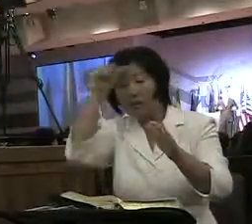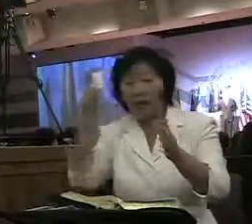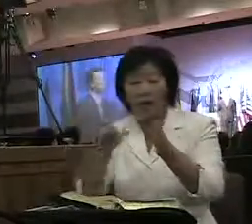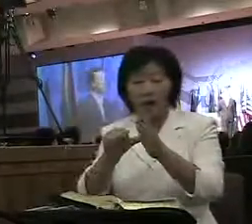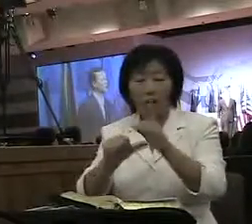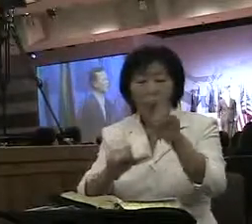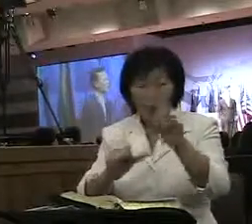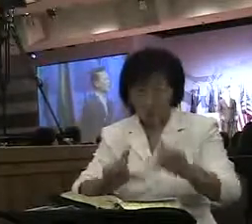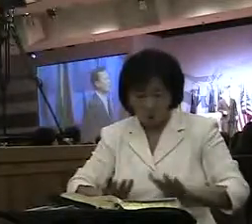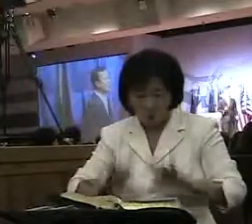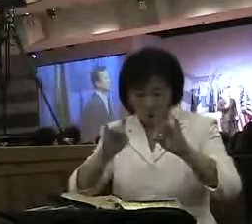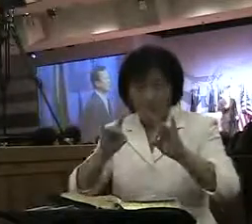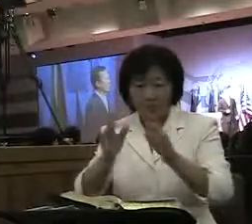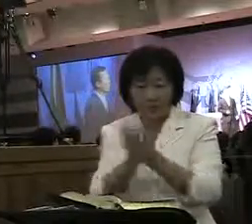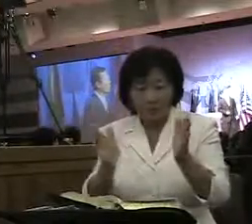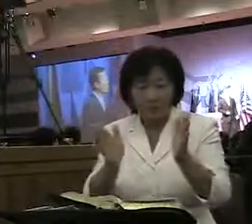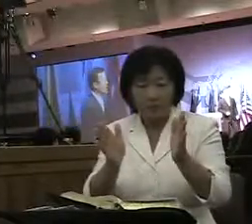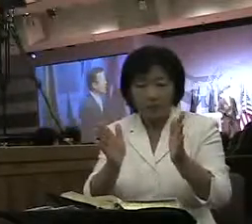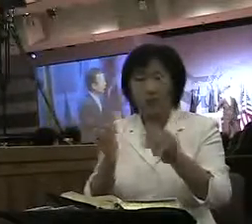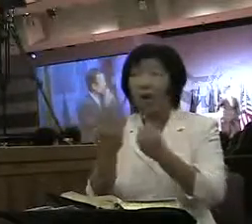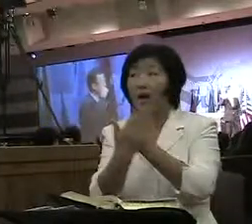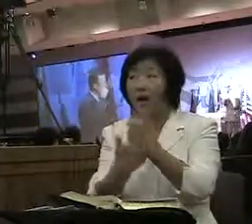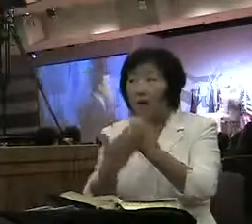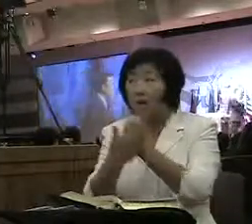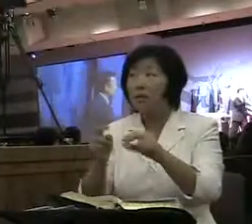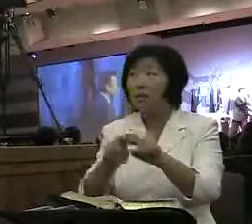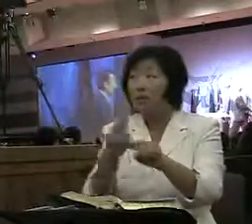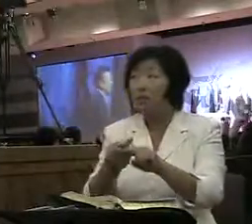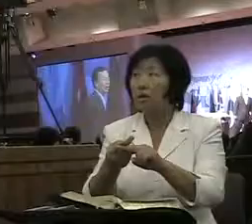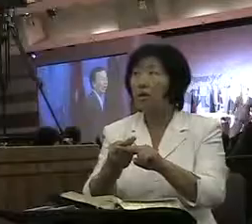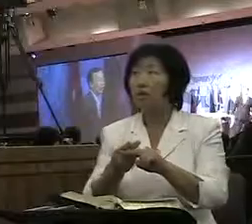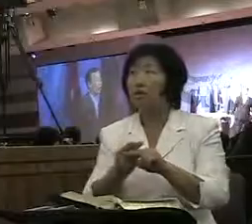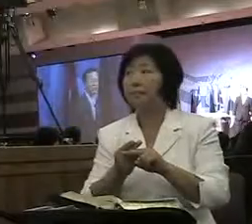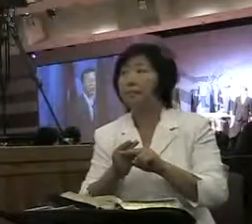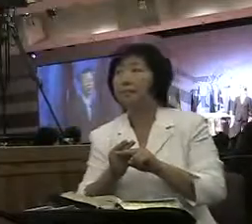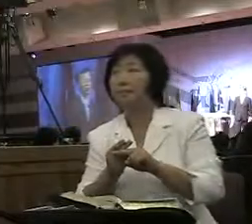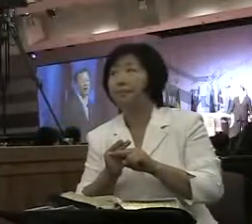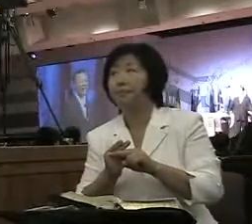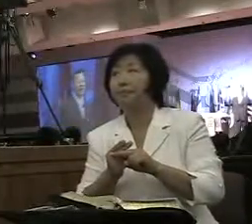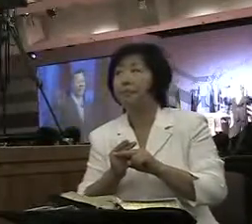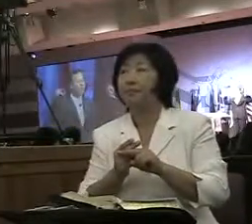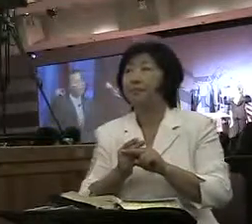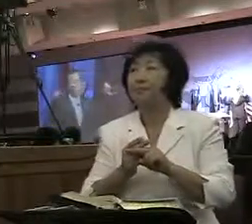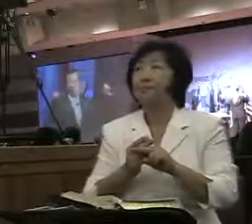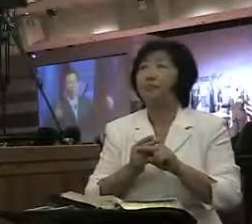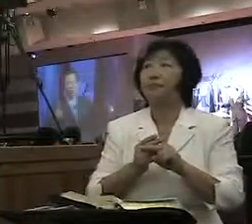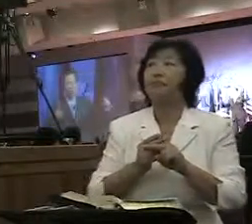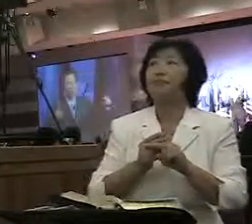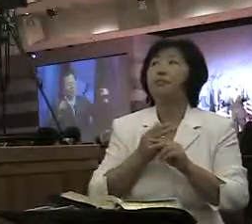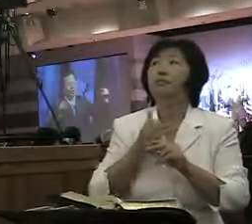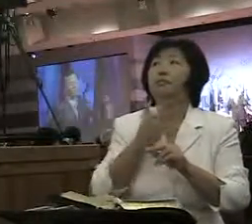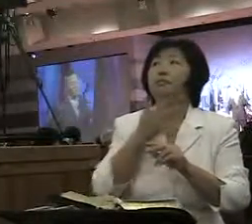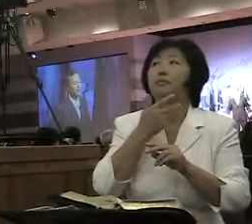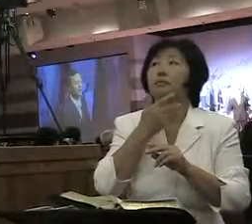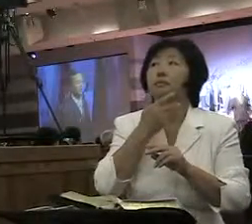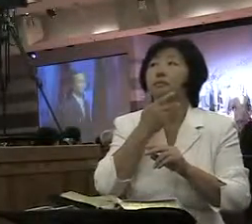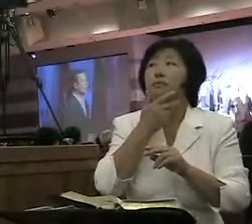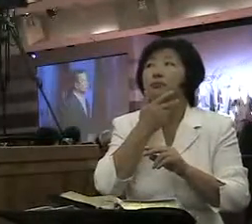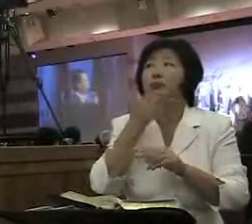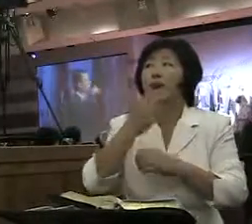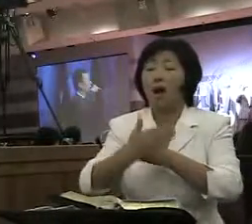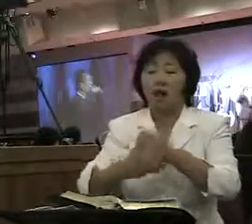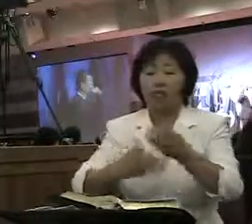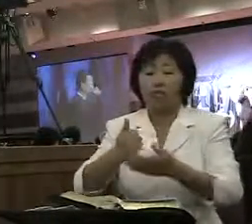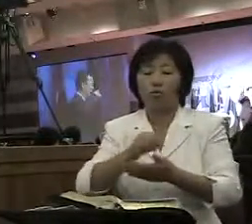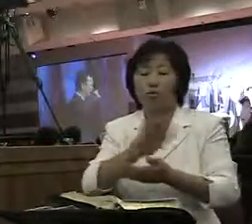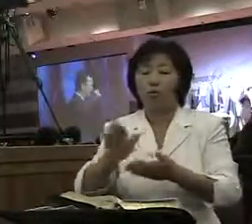하나님이 허락하여 주신 은사로 보고 This is the day that the Lord has made. I will rejoice and be glad in it.